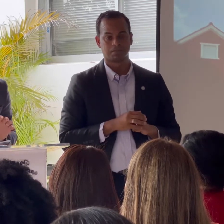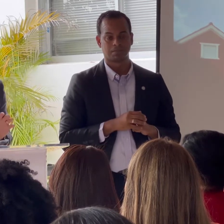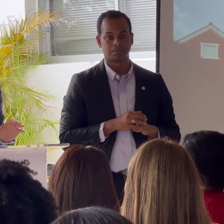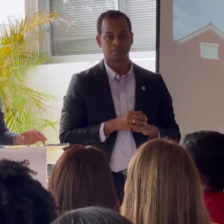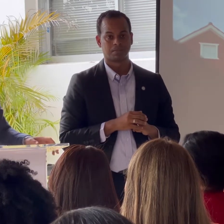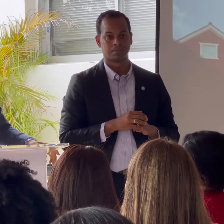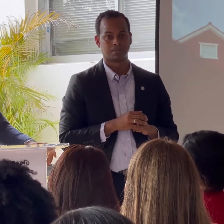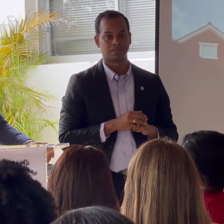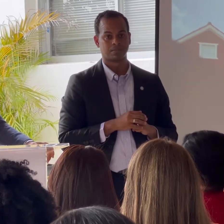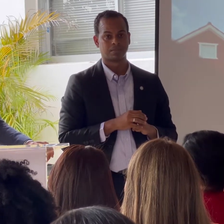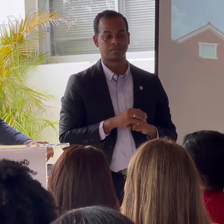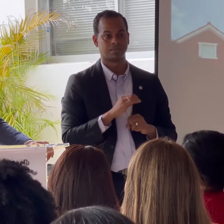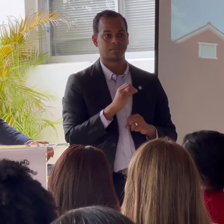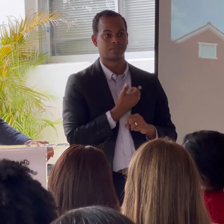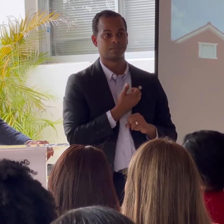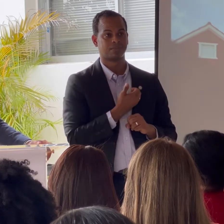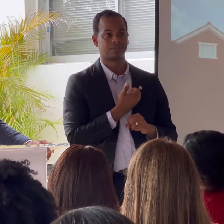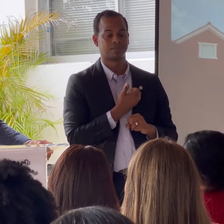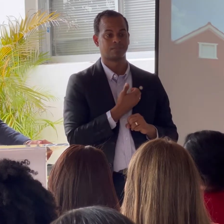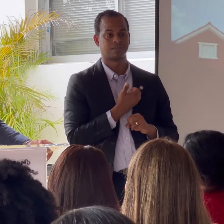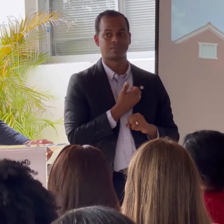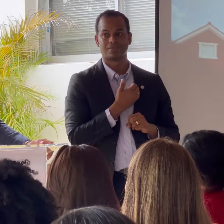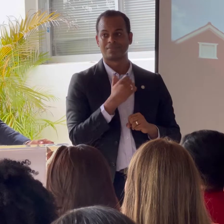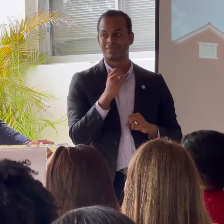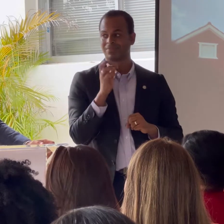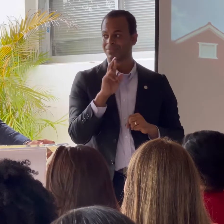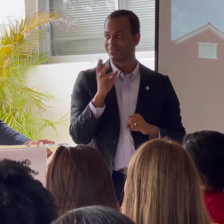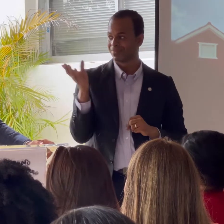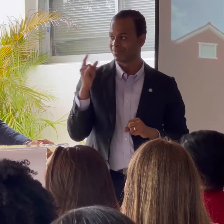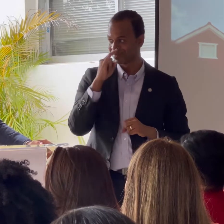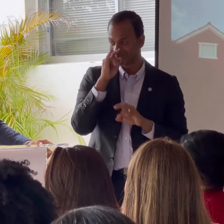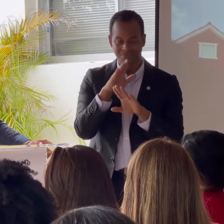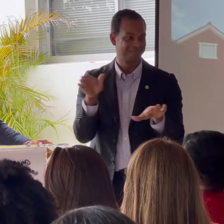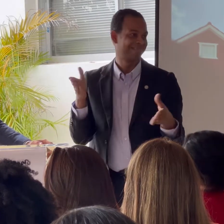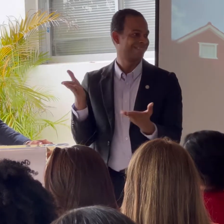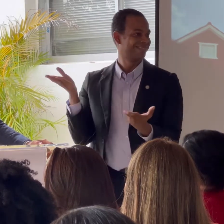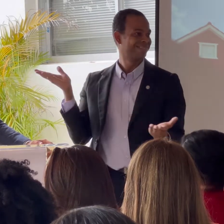A nuestra derecha, nosotros tenemos un jardín infantil